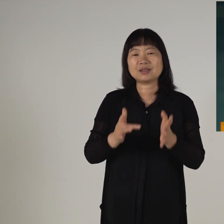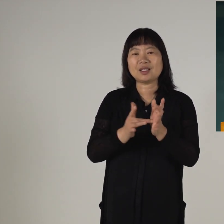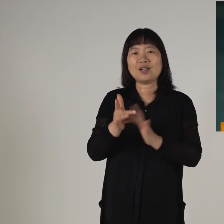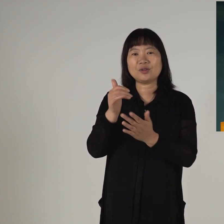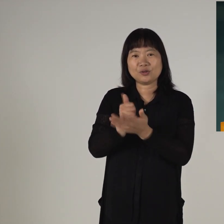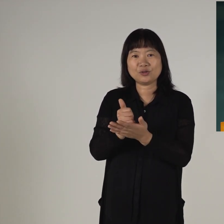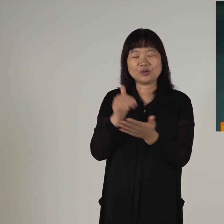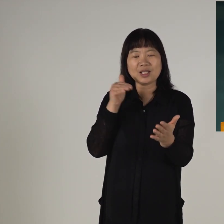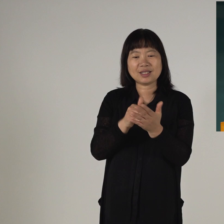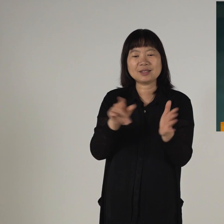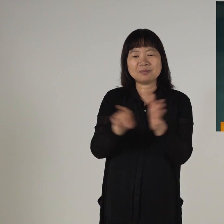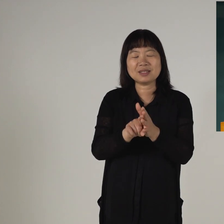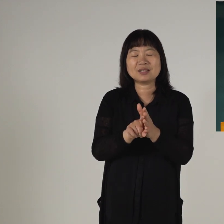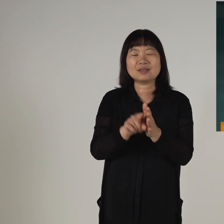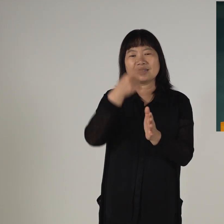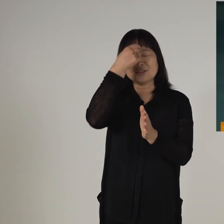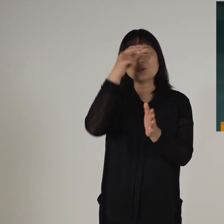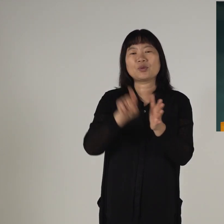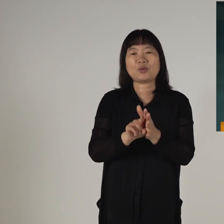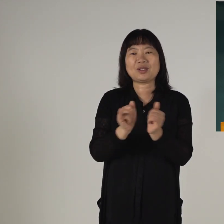예수까지 믿으려는 기독교인들.